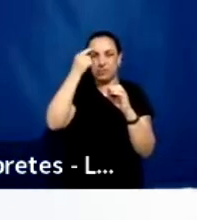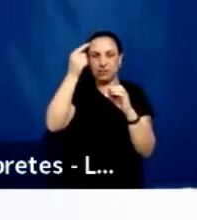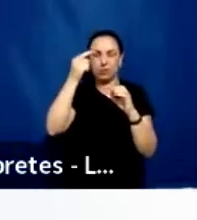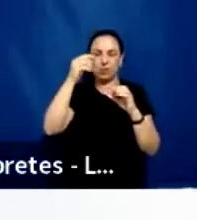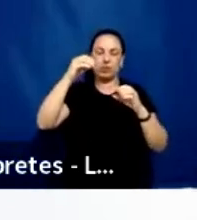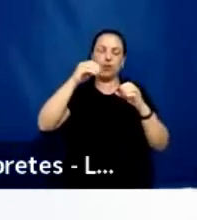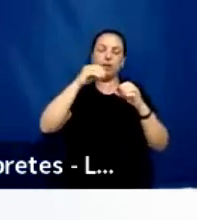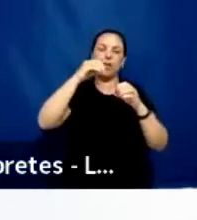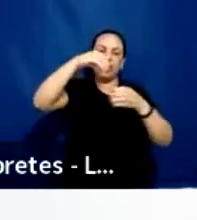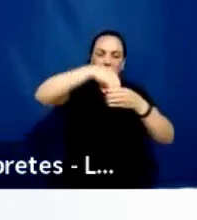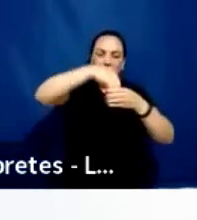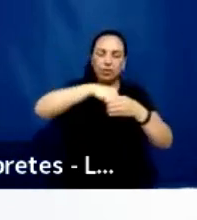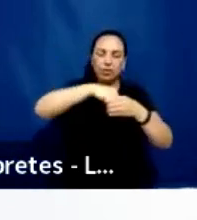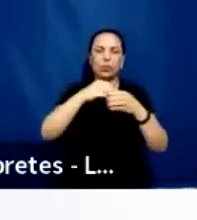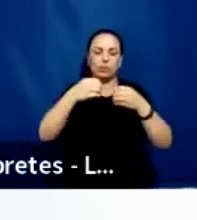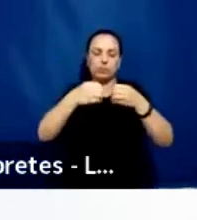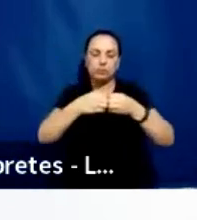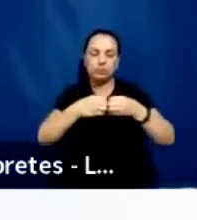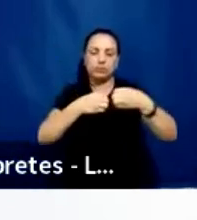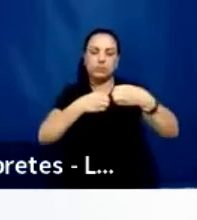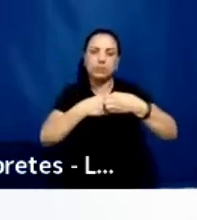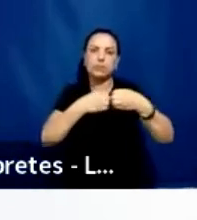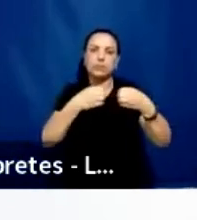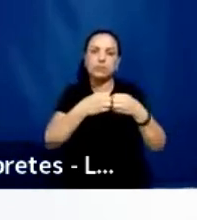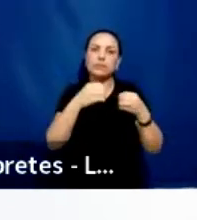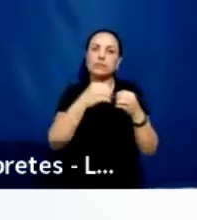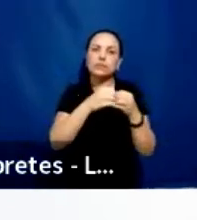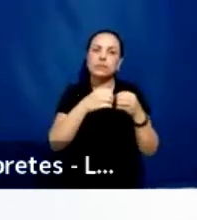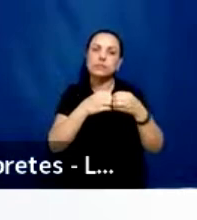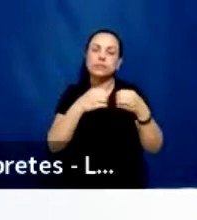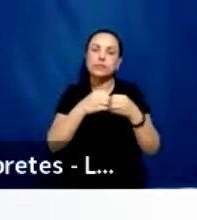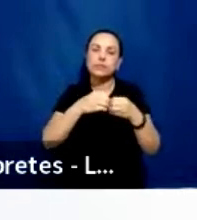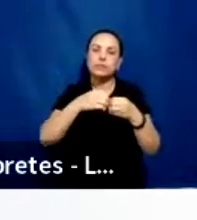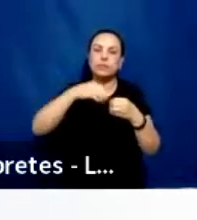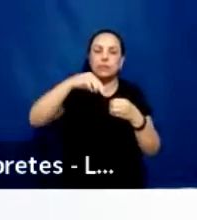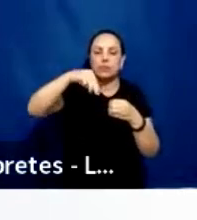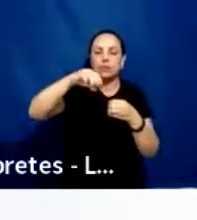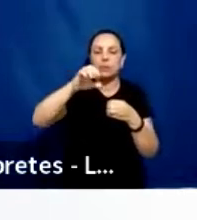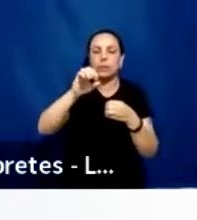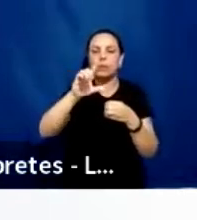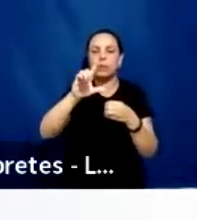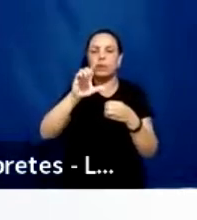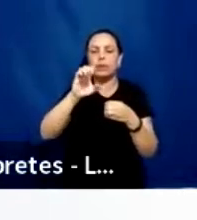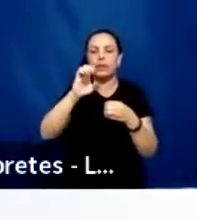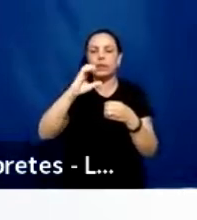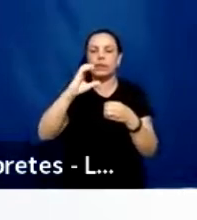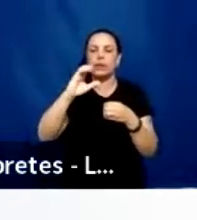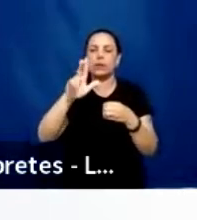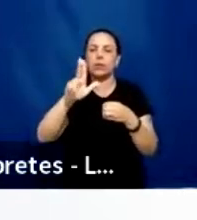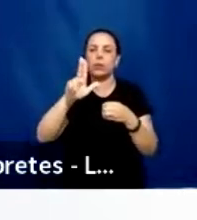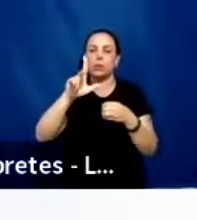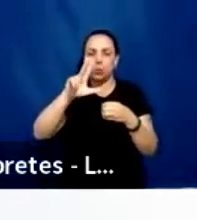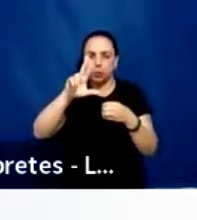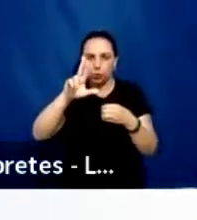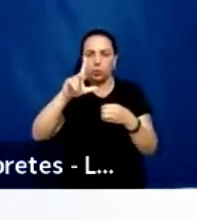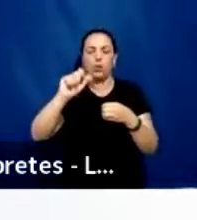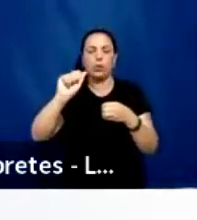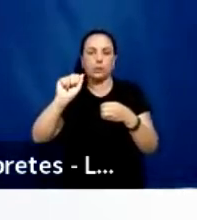magnetização? Aqui nessa figura, nós vemos o quê? A célula. Então, nós vemos ela aqui,